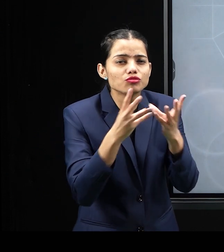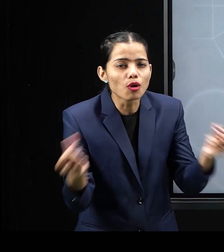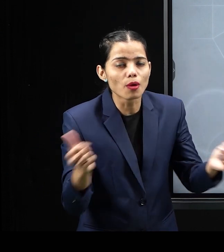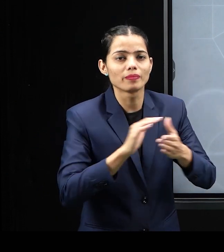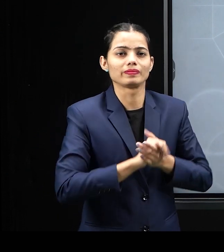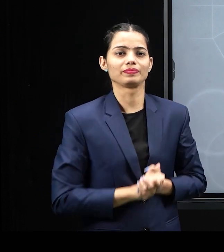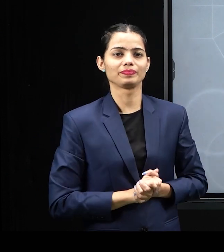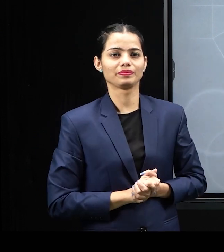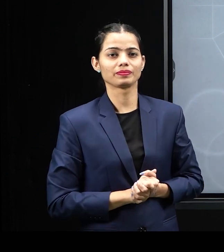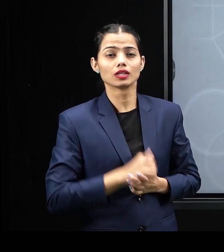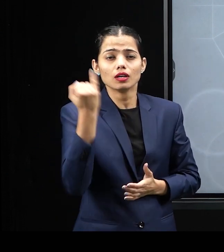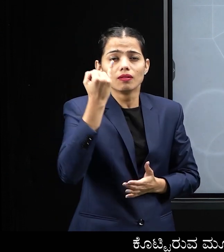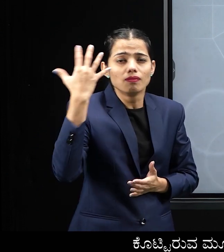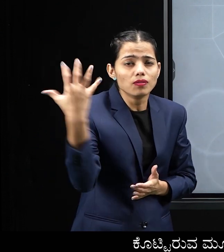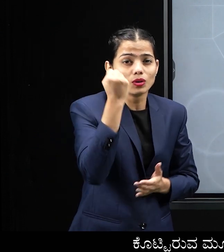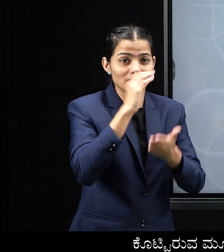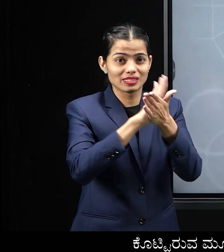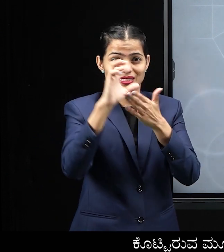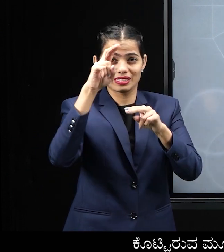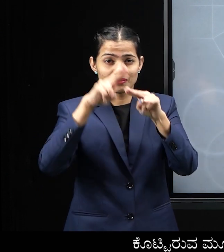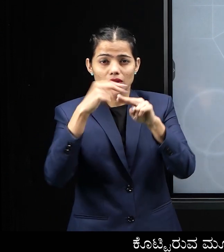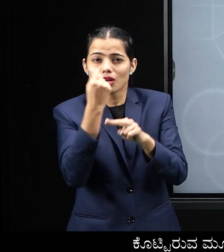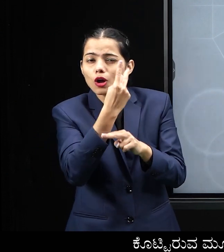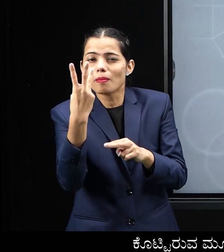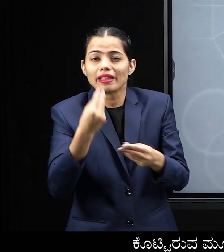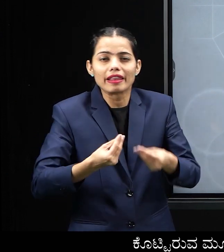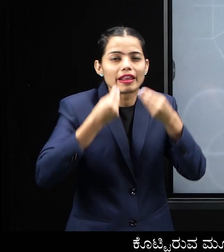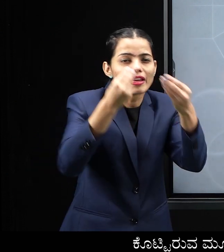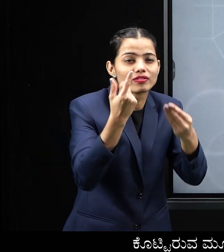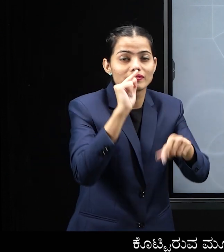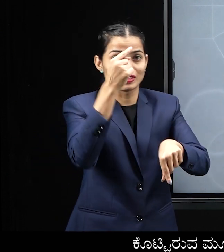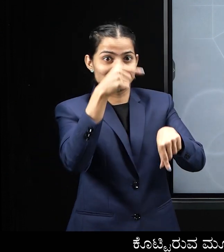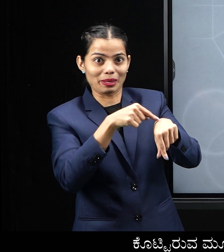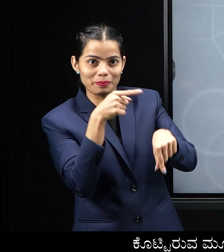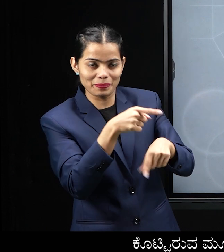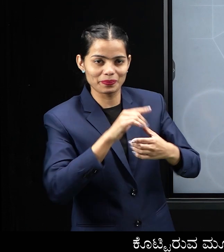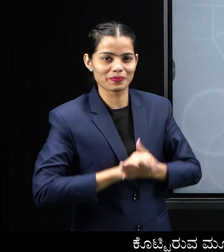ಪರಿಹಾರ ಕೊಟ್ಟಿರುವ 3 ಸಂಖ್ಯೆಗಳ HCF ಅನ್ನು ಕಂಡುಹಿಡಿಯಲು ಮೊದಲು